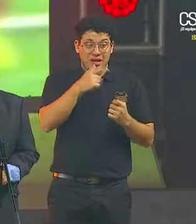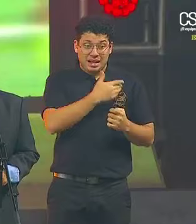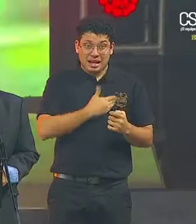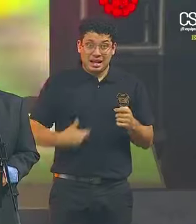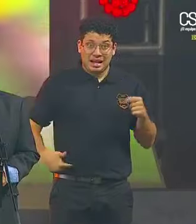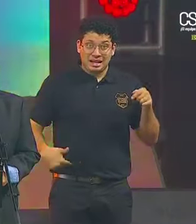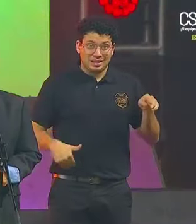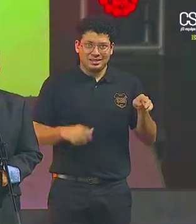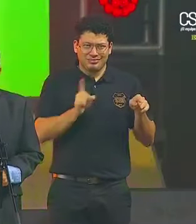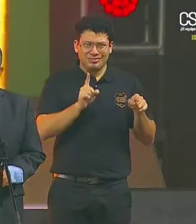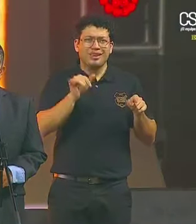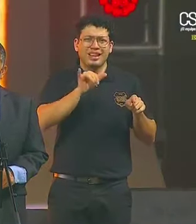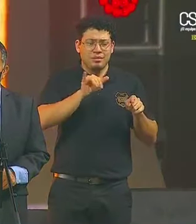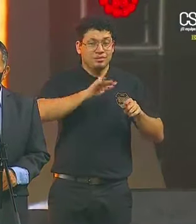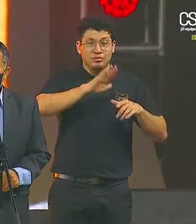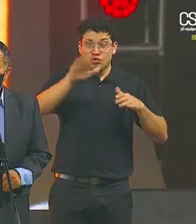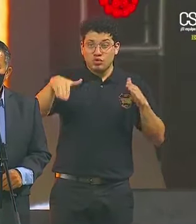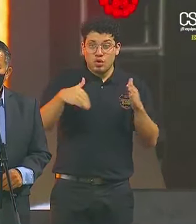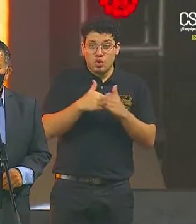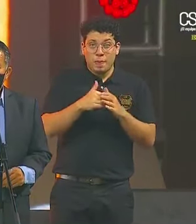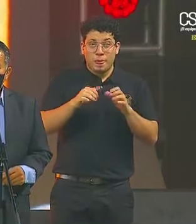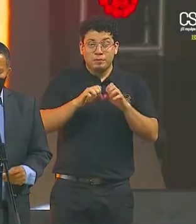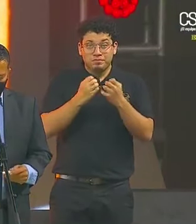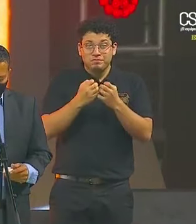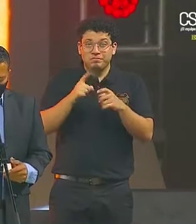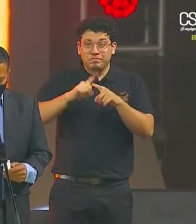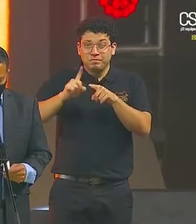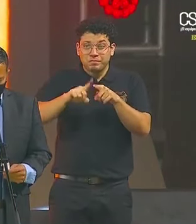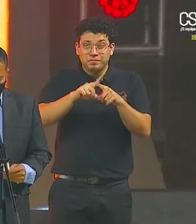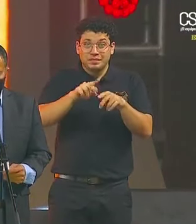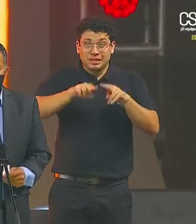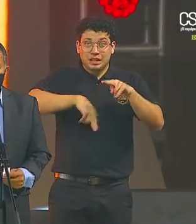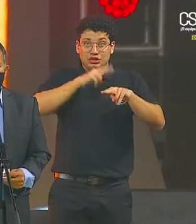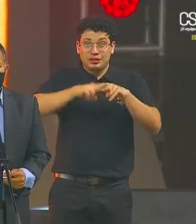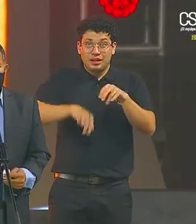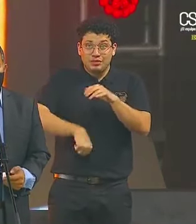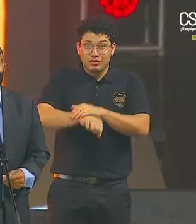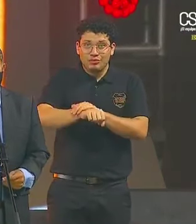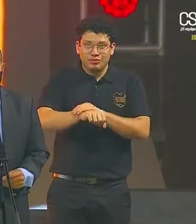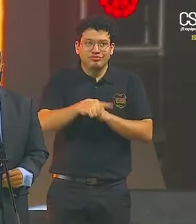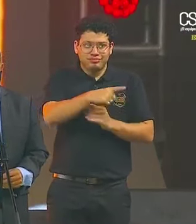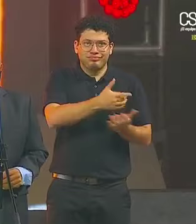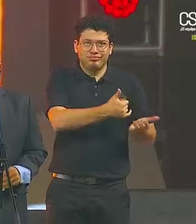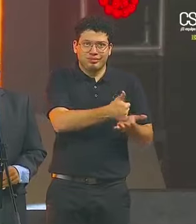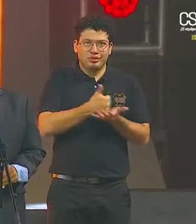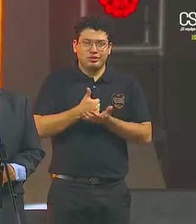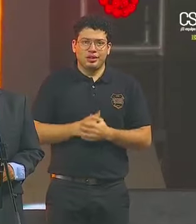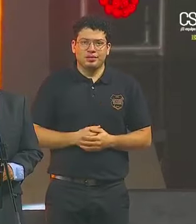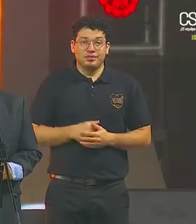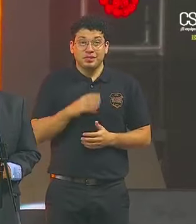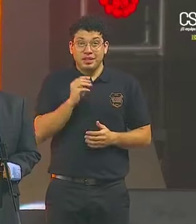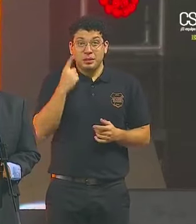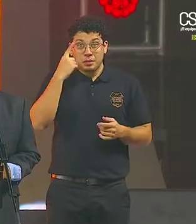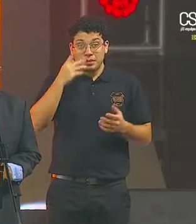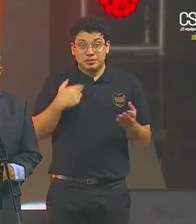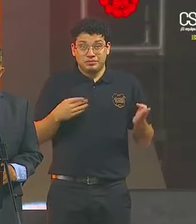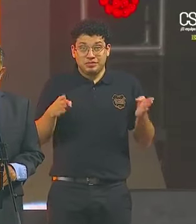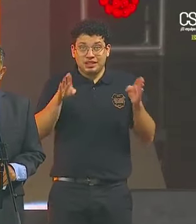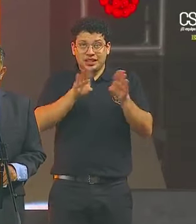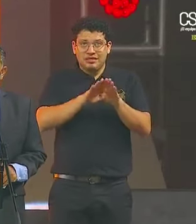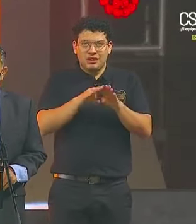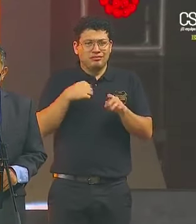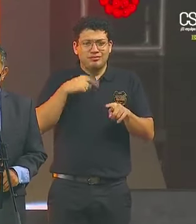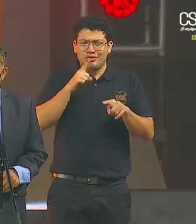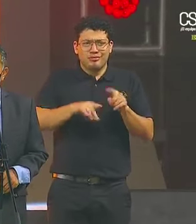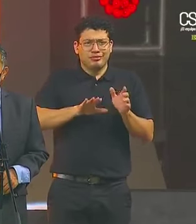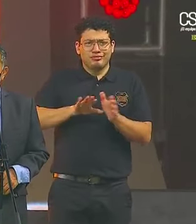la infraestructura de nuestro fútbol nacional. Y también, para cerrar, no puedo dejar de lado y no mencionar a